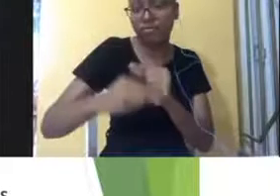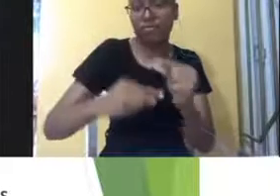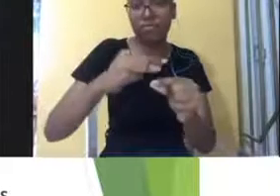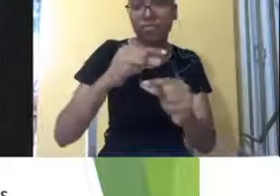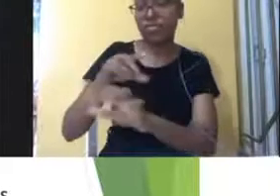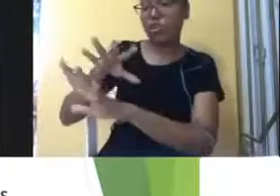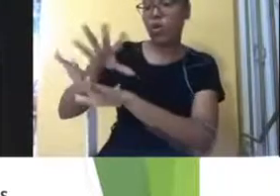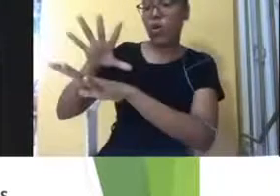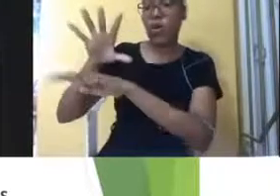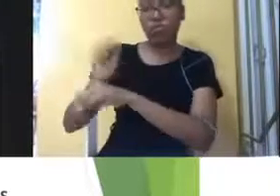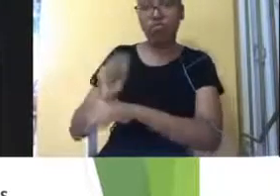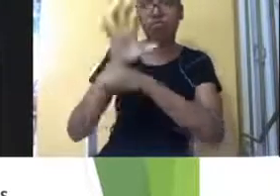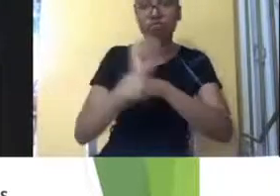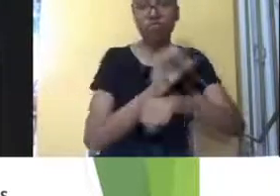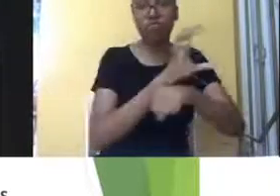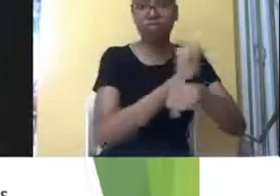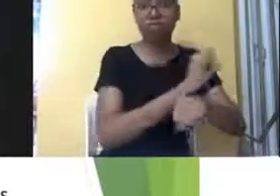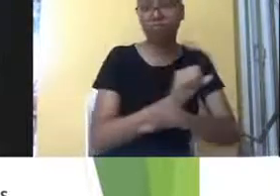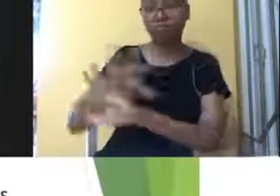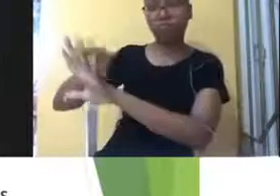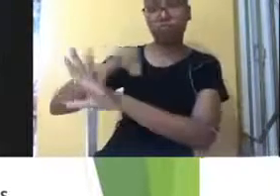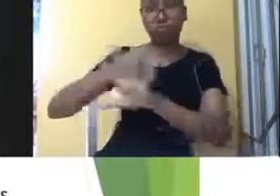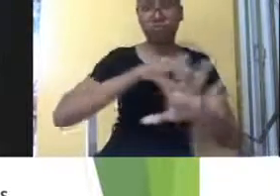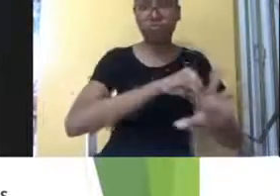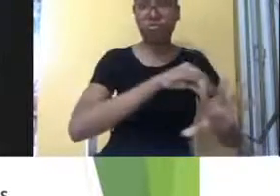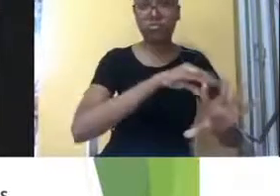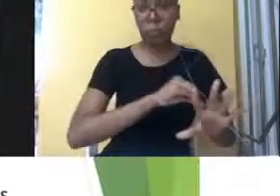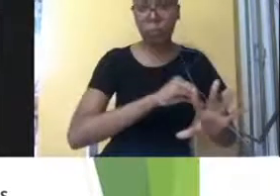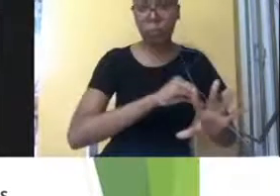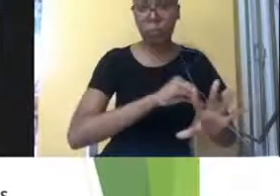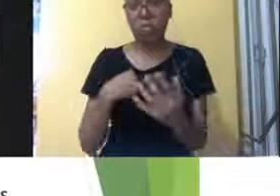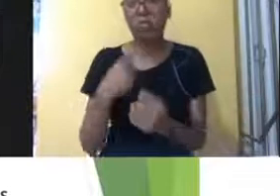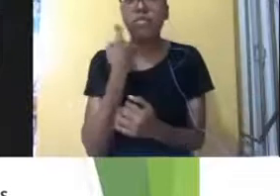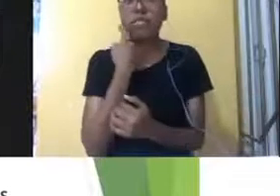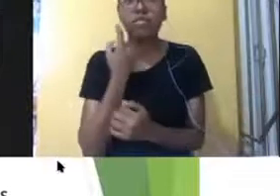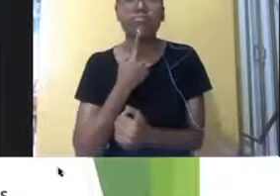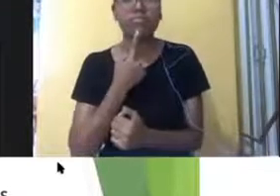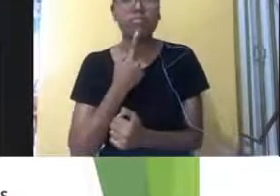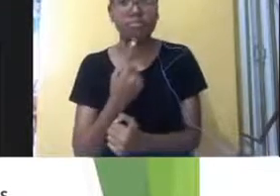parámetros de comportamiento aceptable, lo que le comentaba, lo que